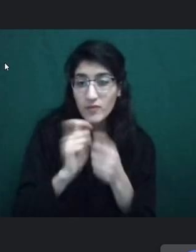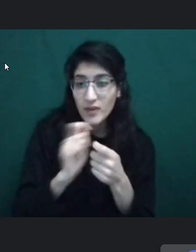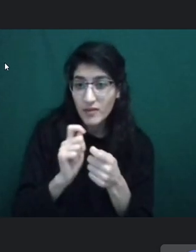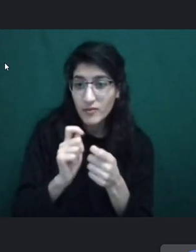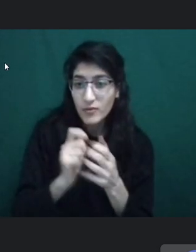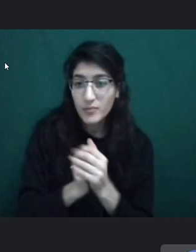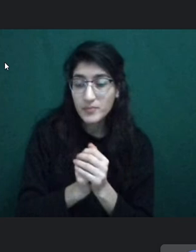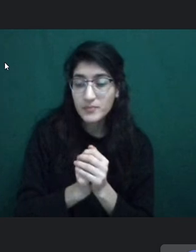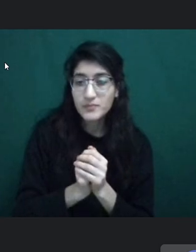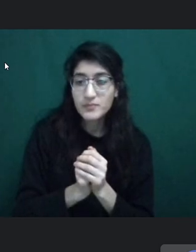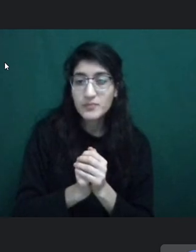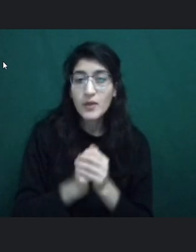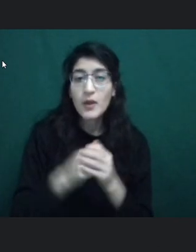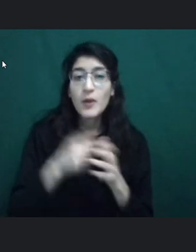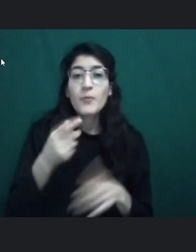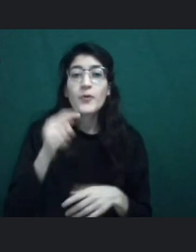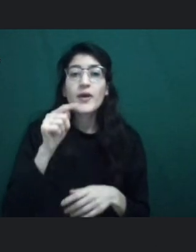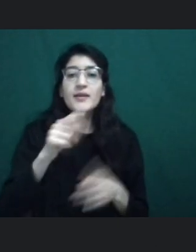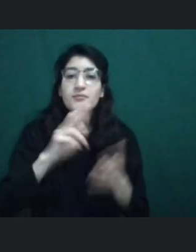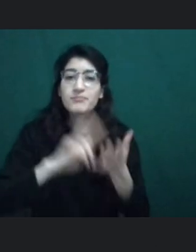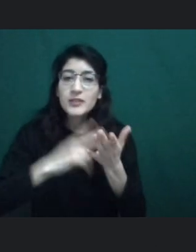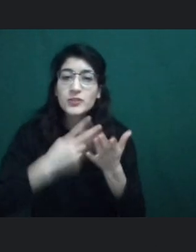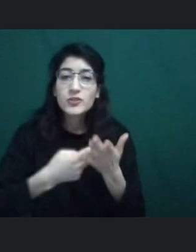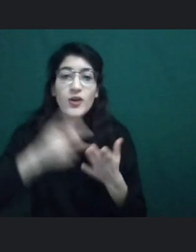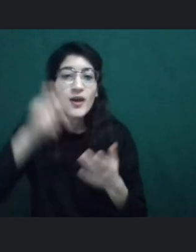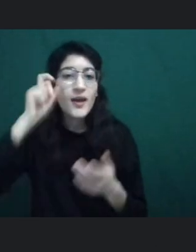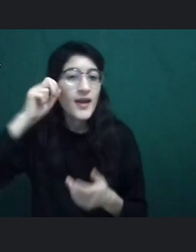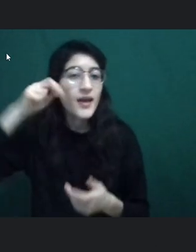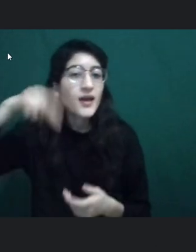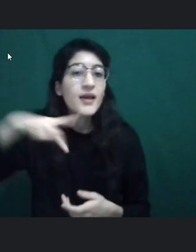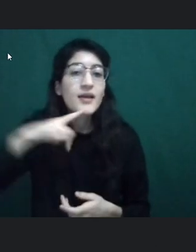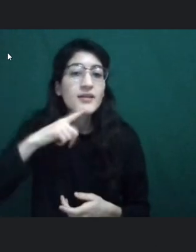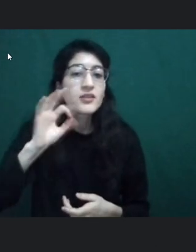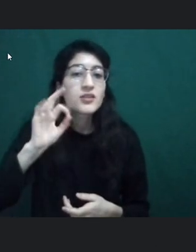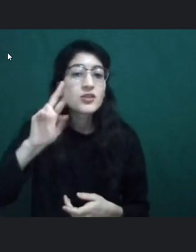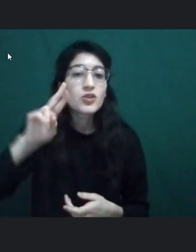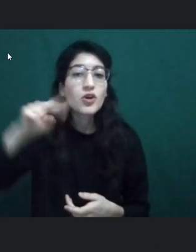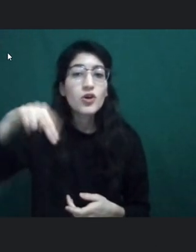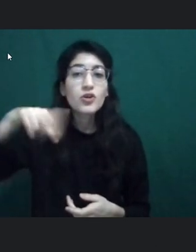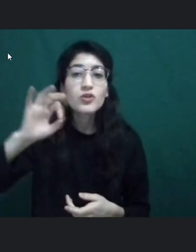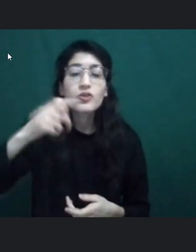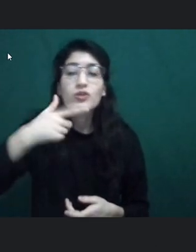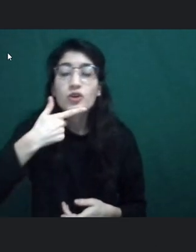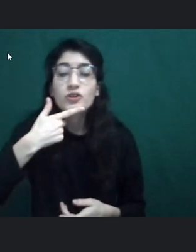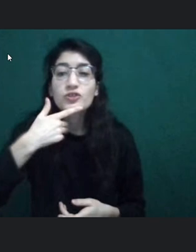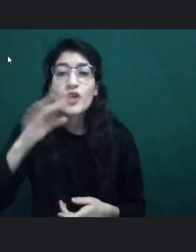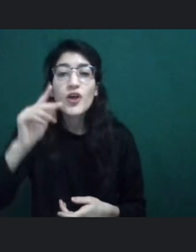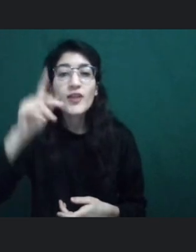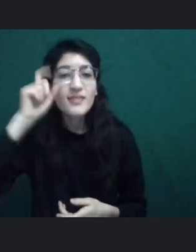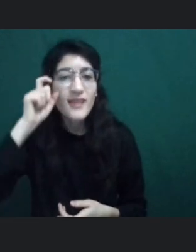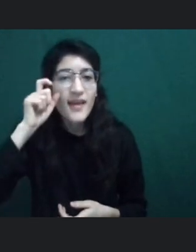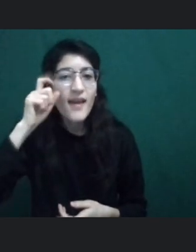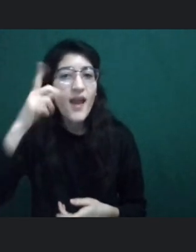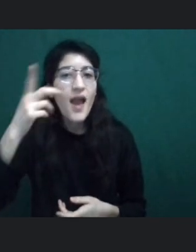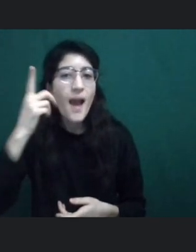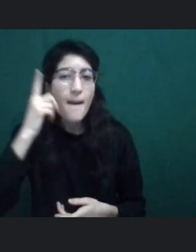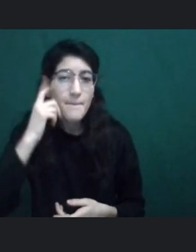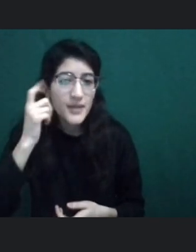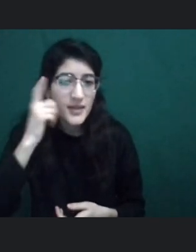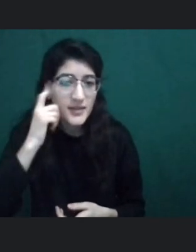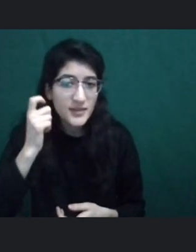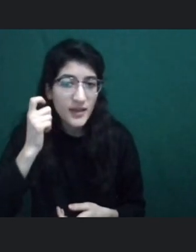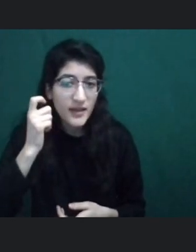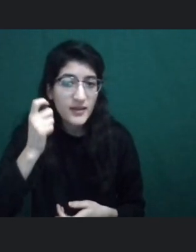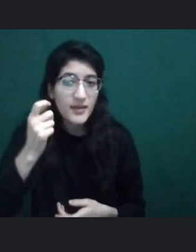entornos de qué. De aprendizaje. De aprendizaje. Muy bien, otro sustantivo en línea,